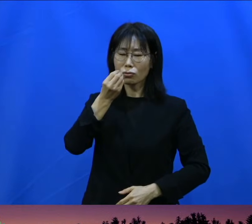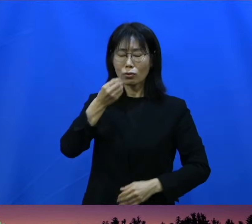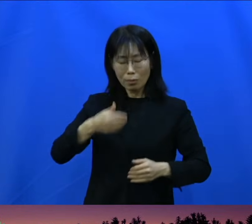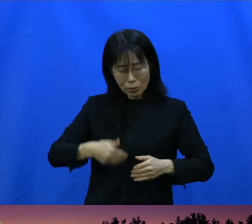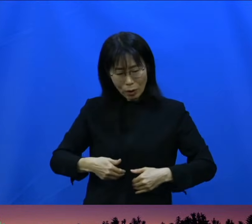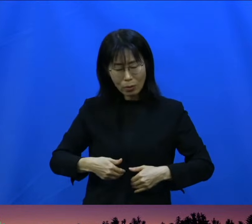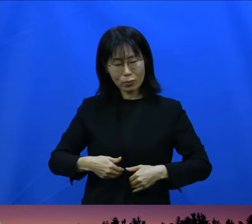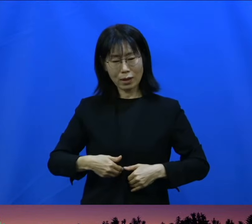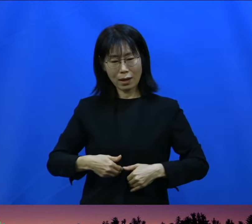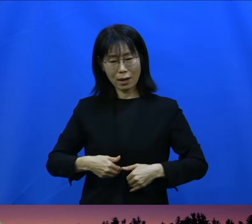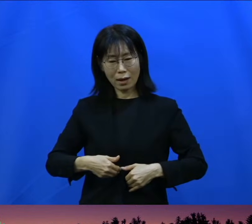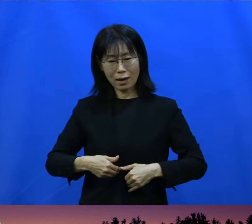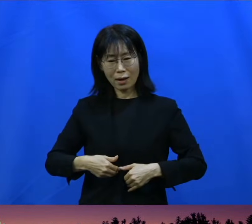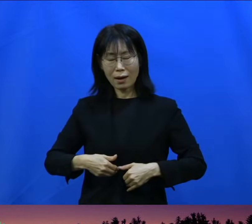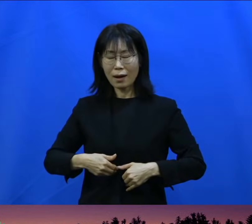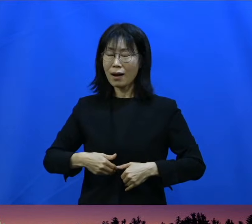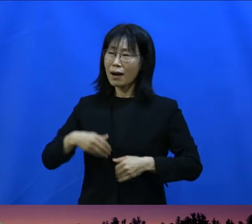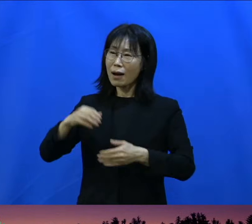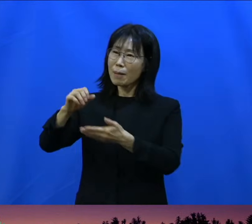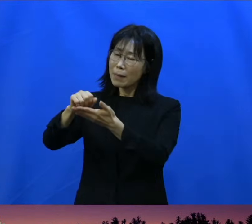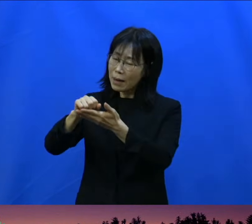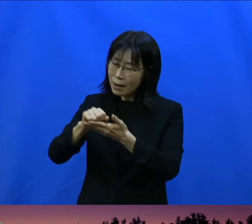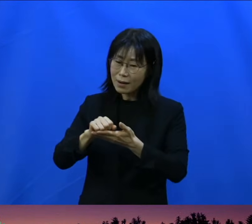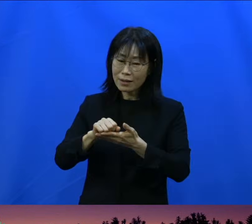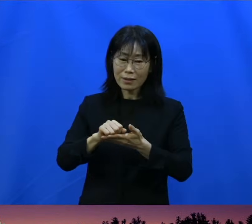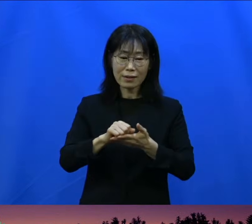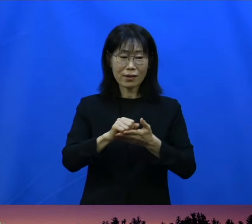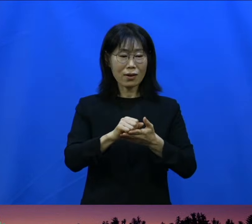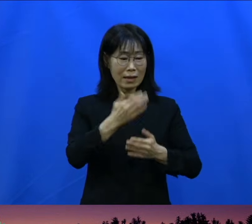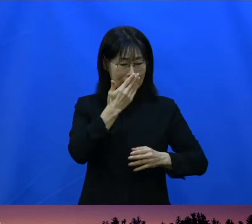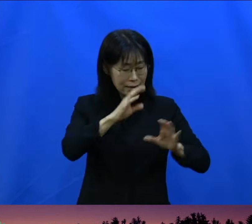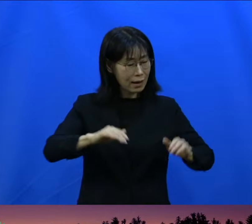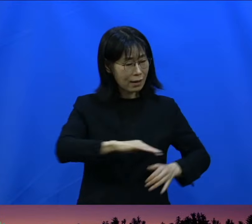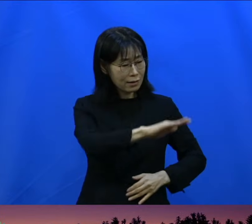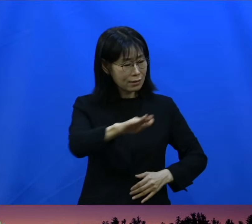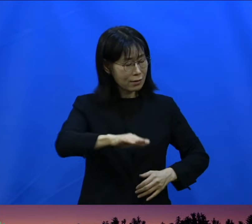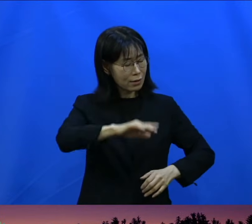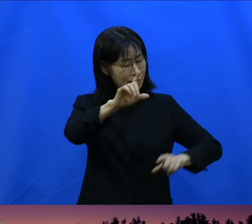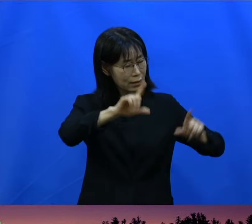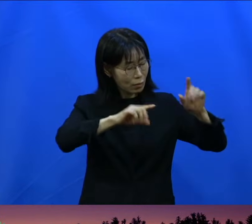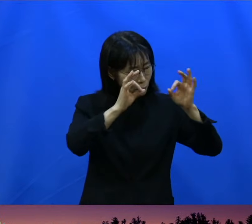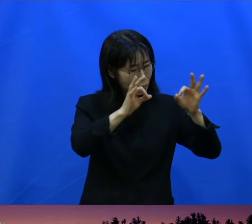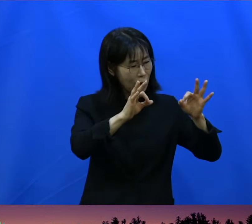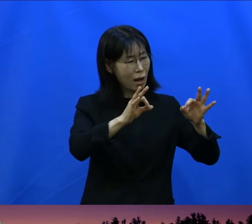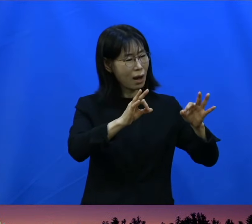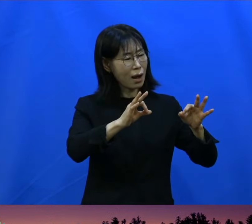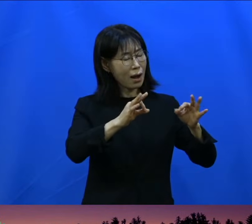이스라엘의 모습은 참담했어. 어디에서부터 손을 대야 될지 알 길이 없어. 절망 그 자체.